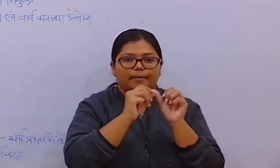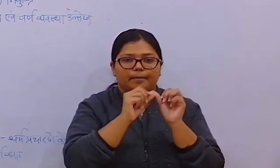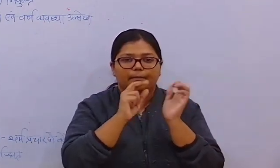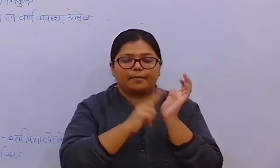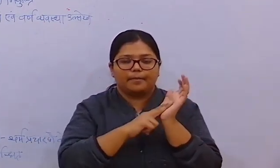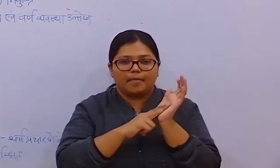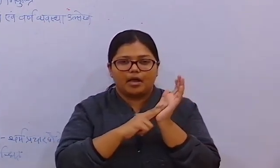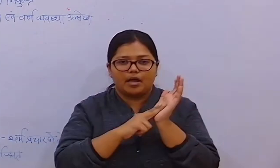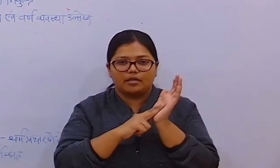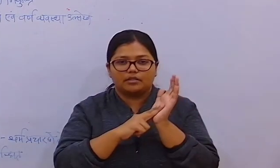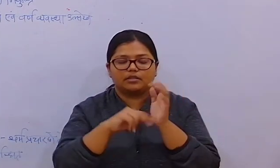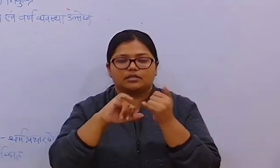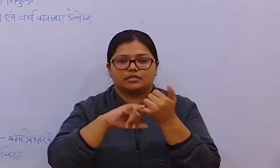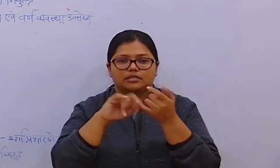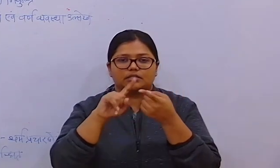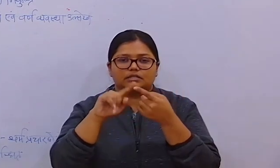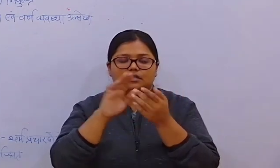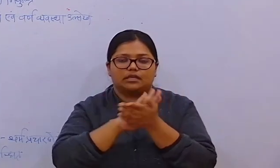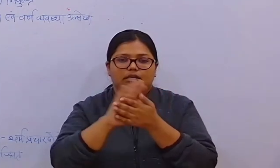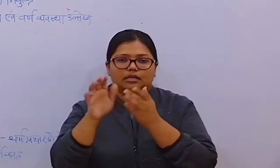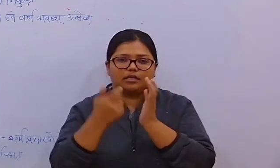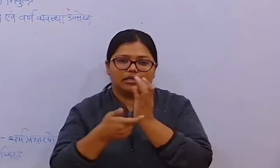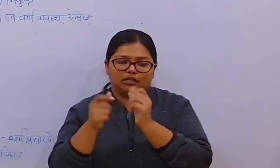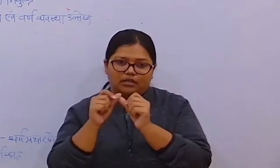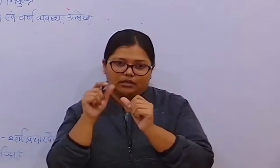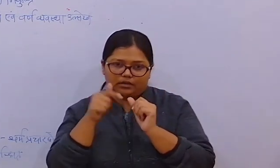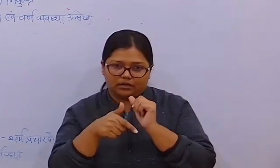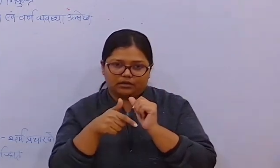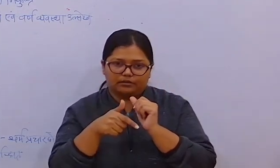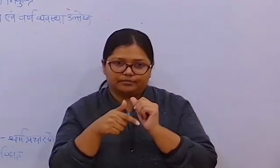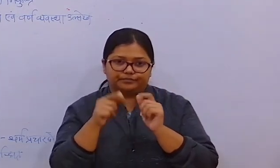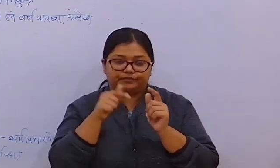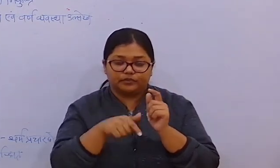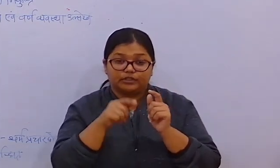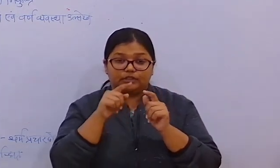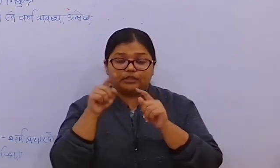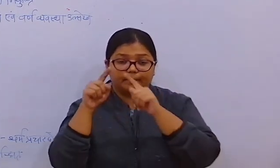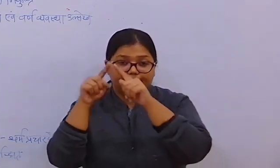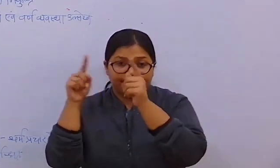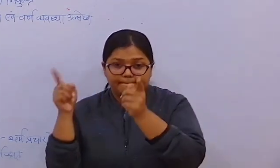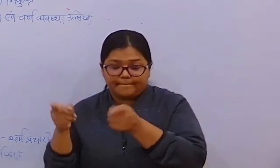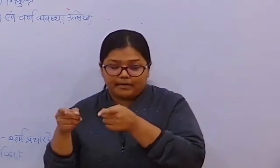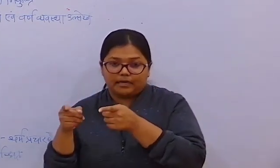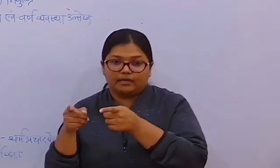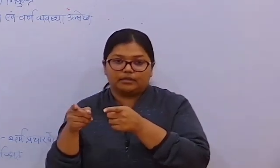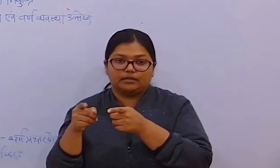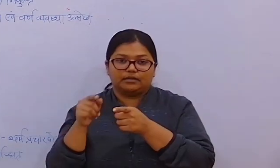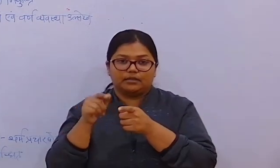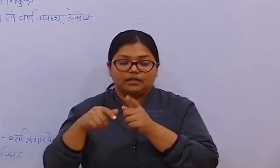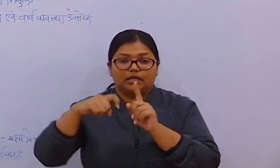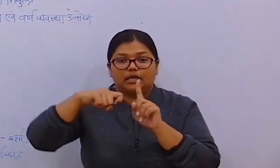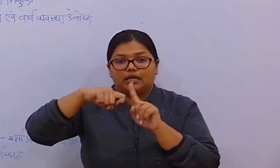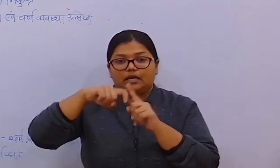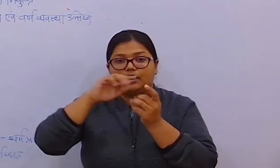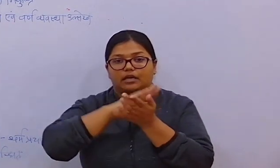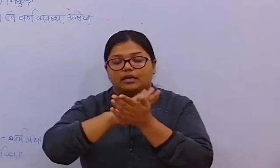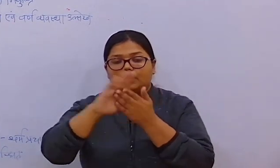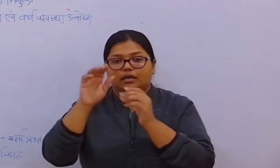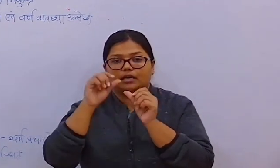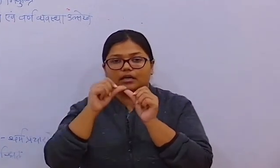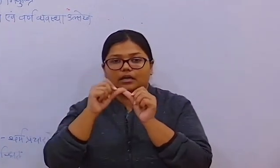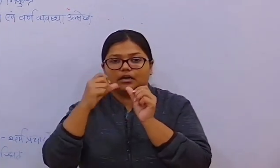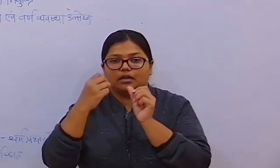शहबाज गढ़ी और मानसहरा अभिलेख खरोष्ठी लिपि में लिखे गए हैं, ठीक है।